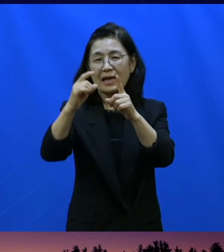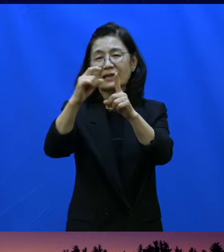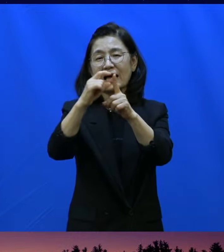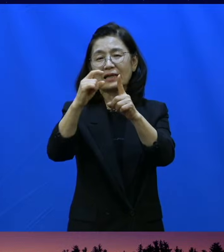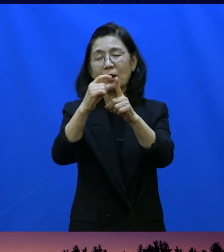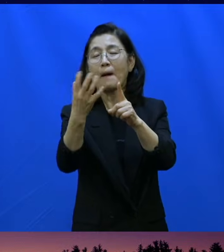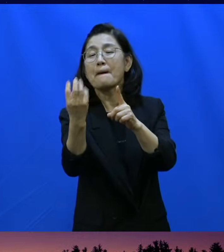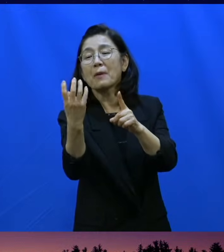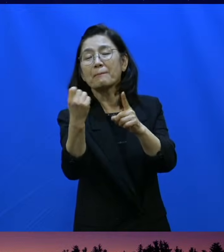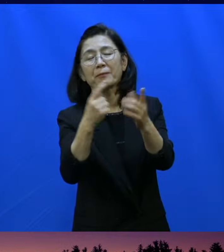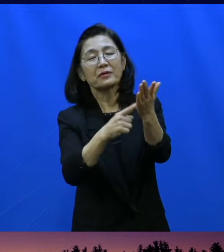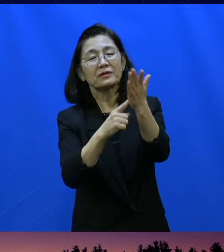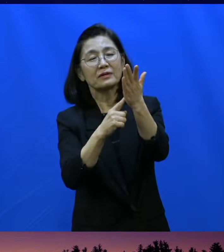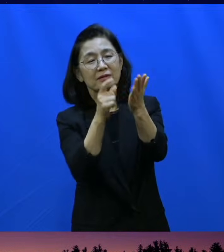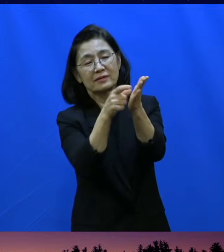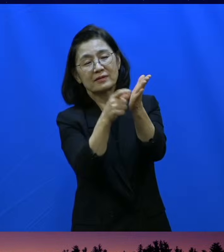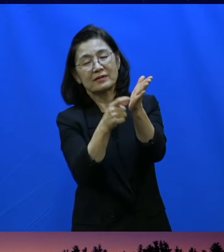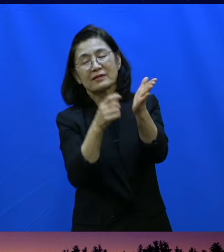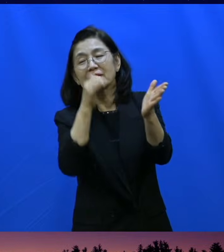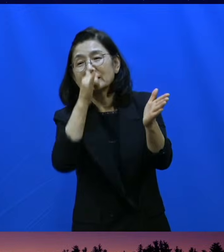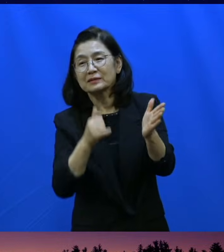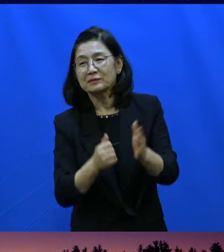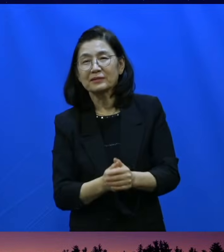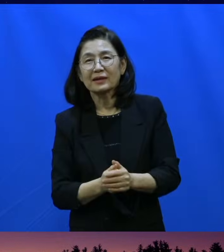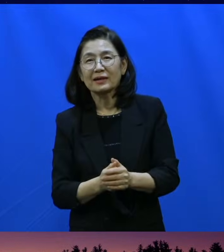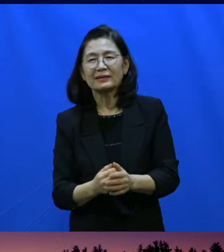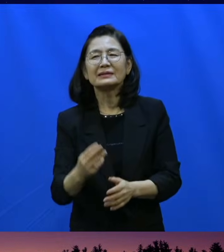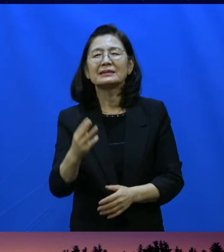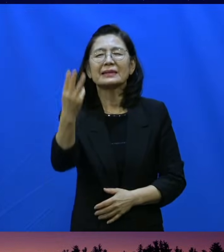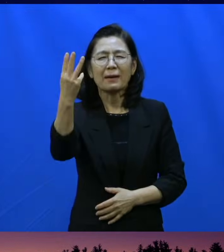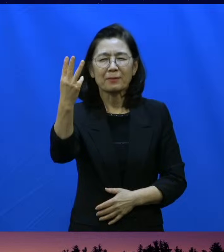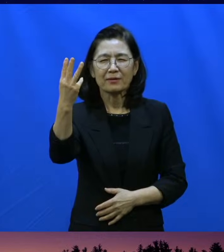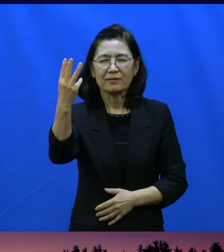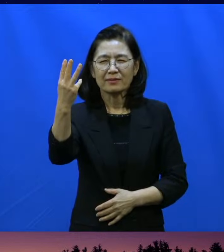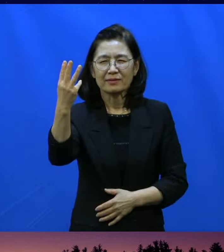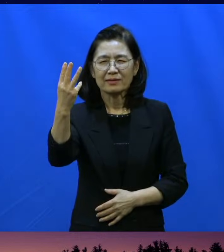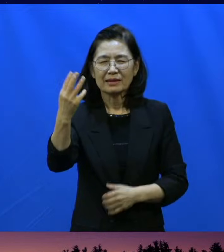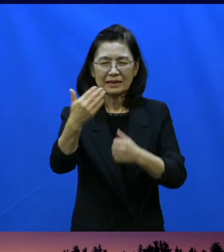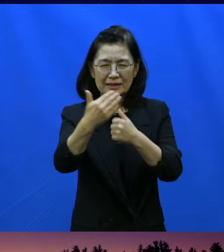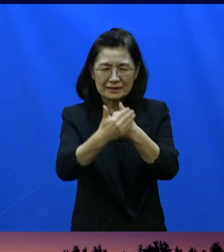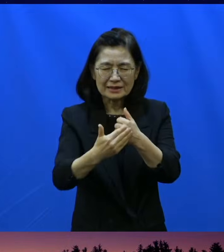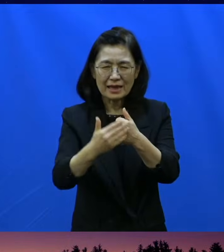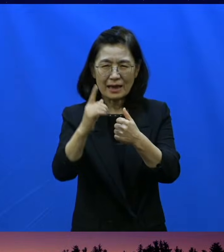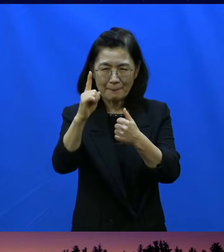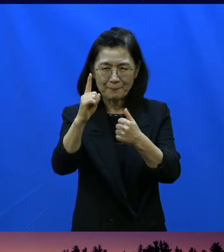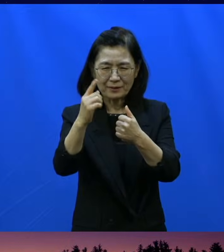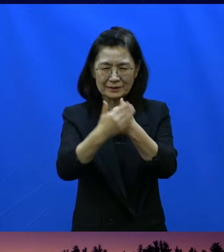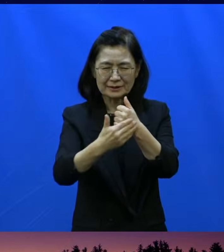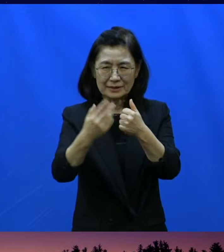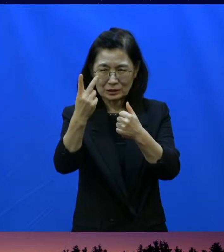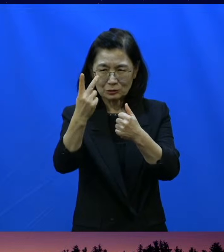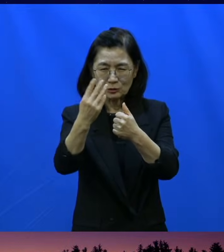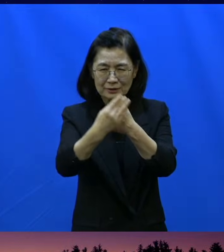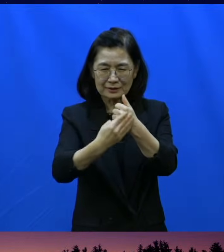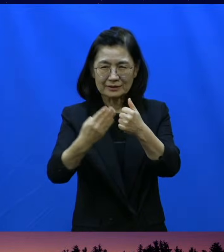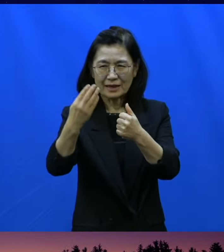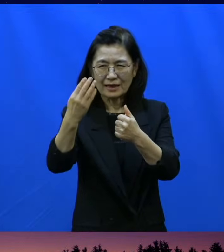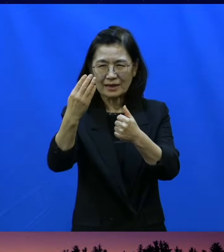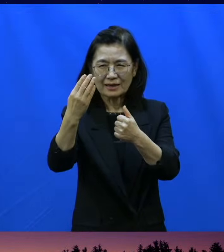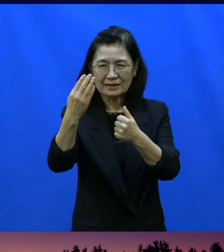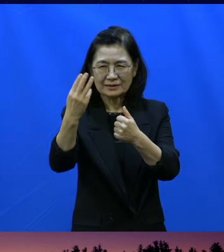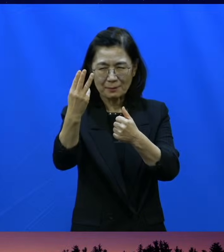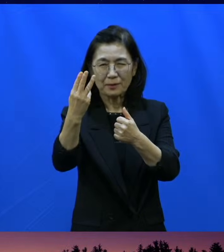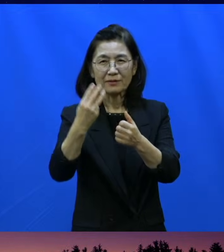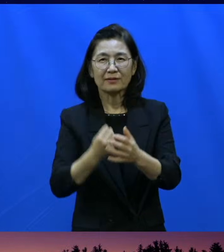제가 손가락으로 알려드리고 있습니다. 3번 한 구절 안에, 그죠? 보십시오. 그러나